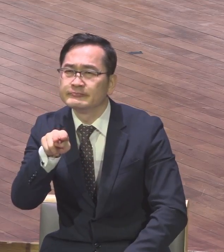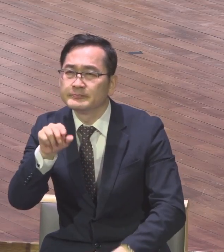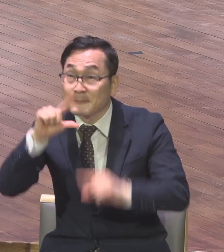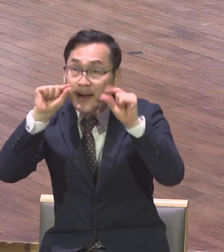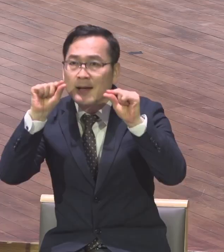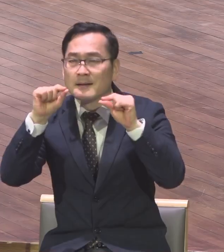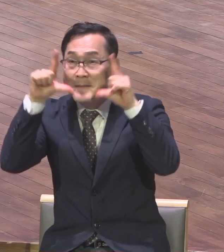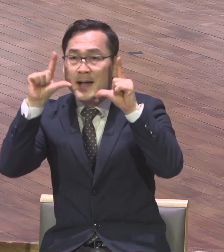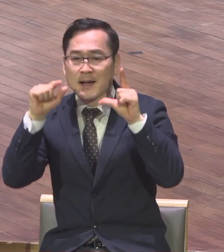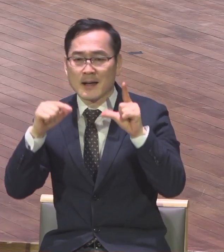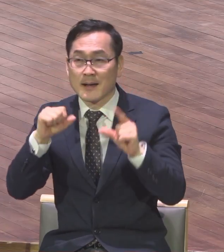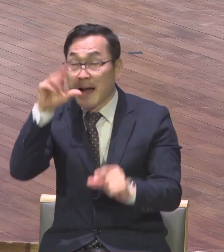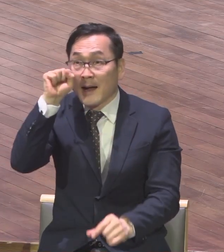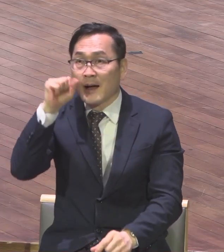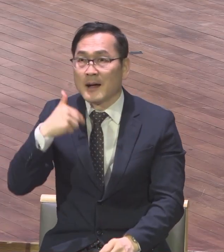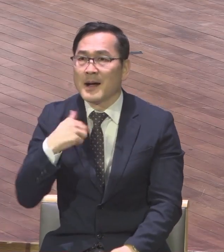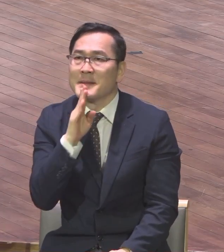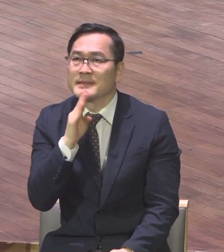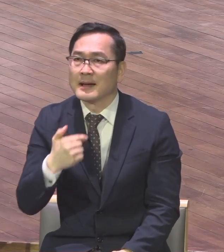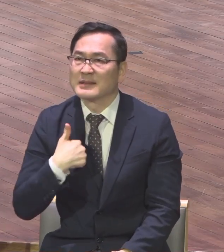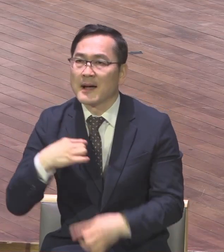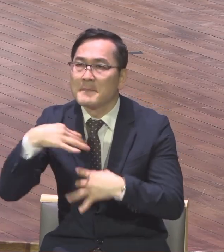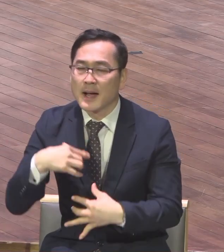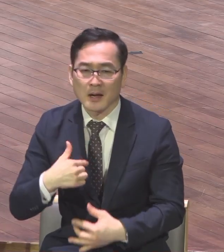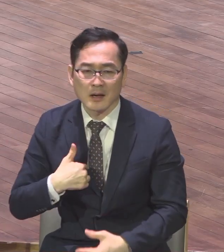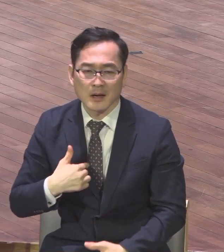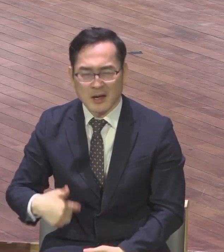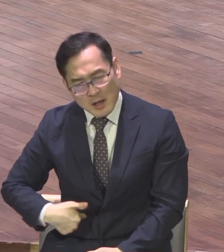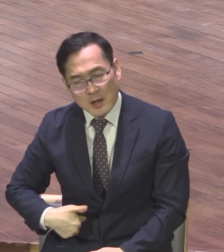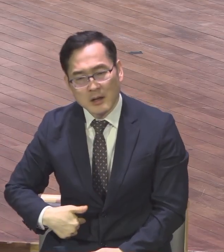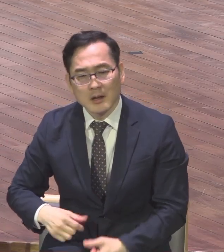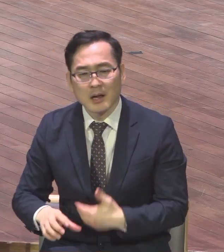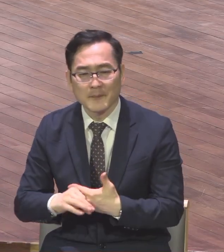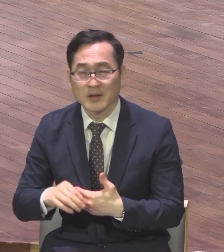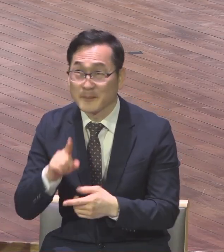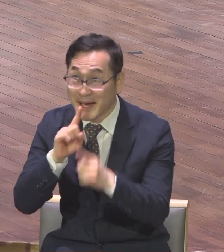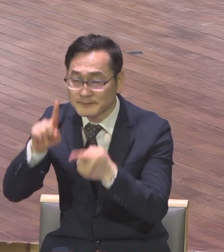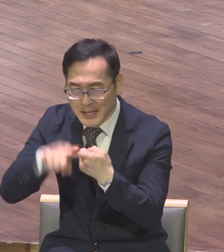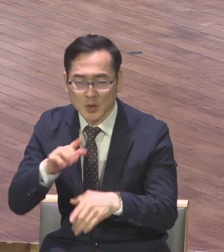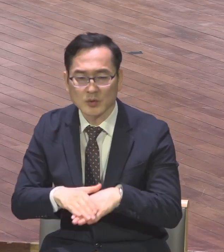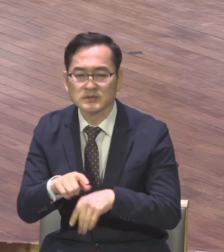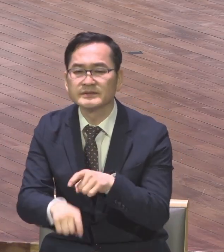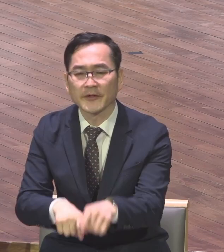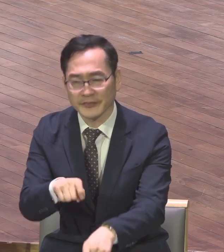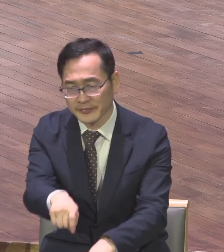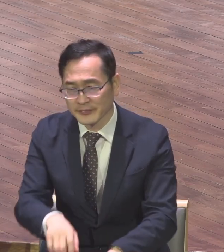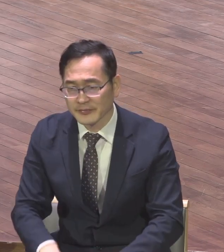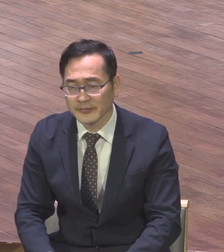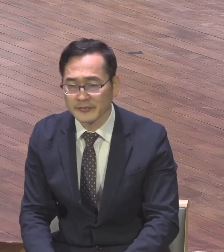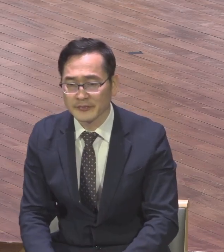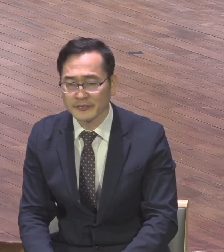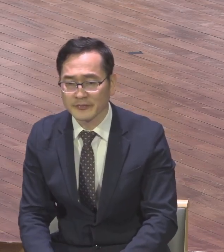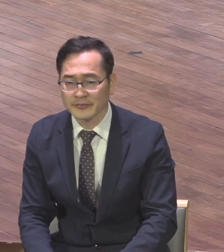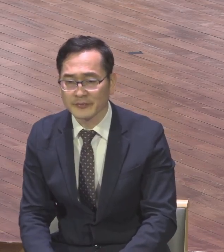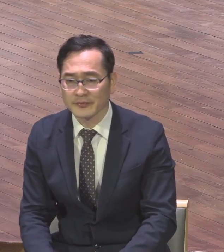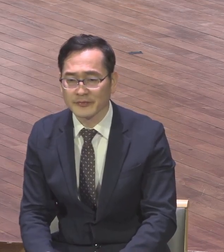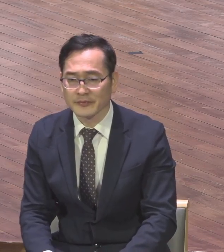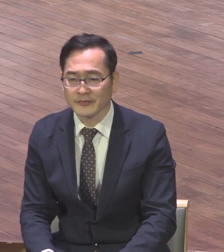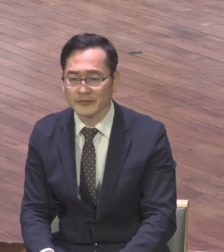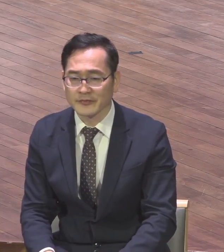그 말씀을 기억 묵상해야 돼. 그 말씀을 실천해야 돼. 하나님의 말씀에서 벗어나는